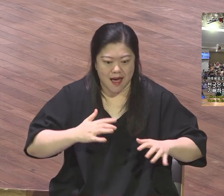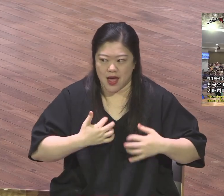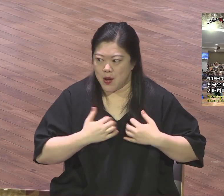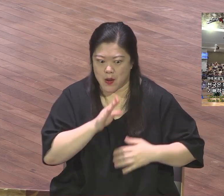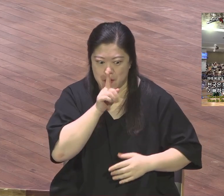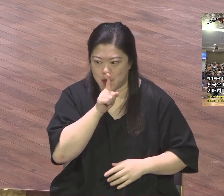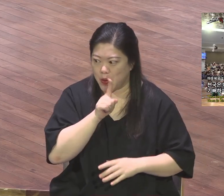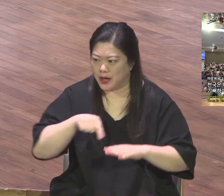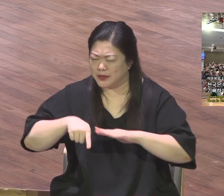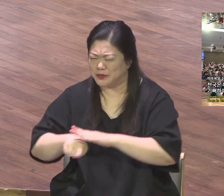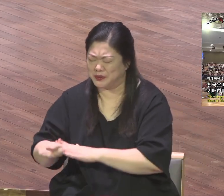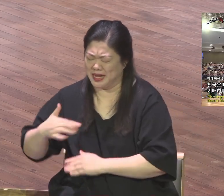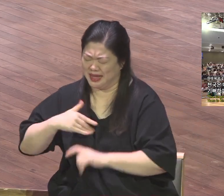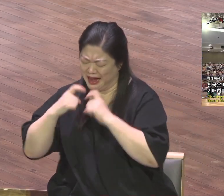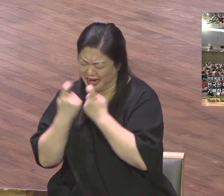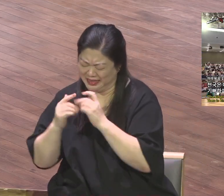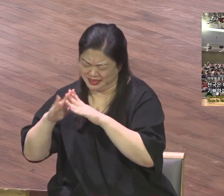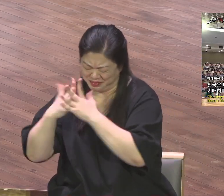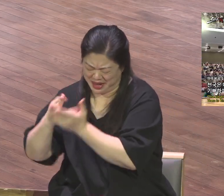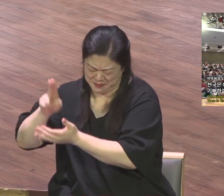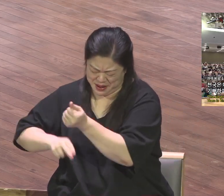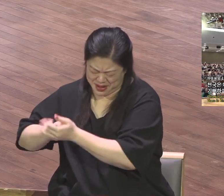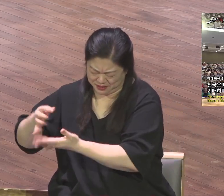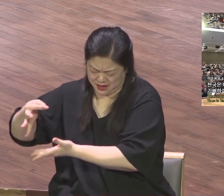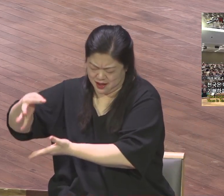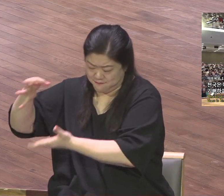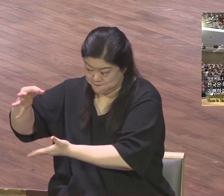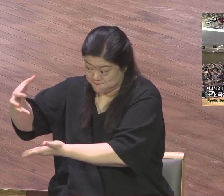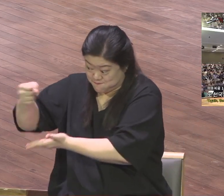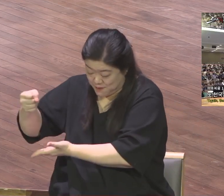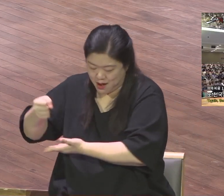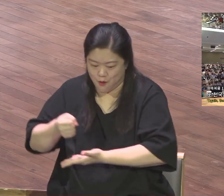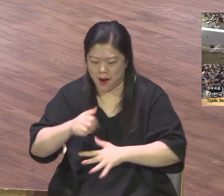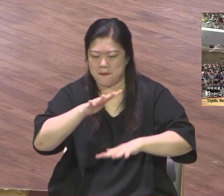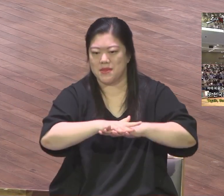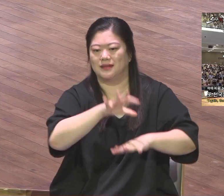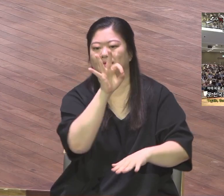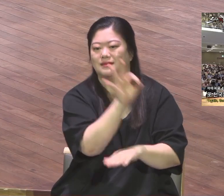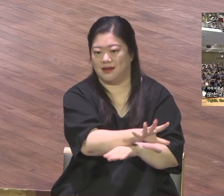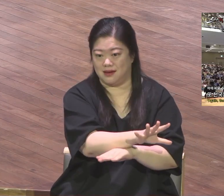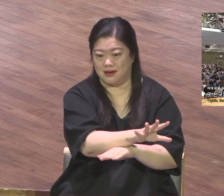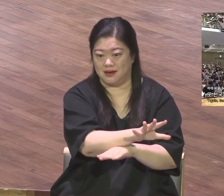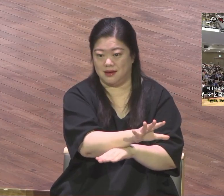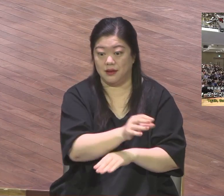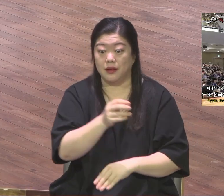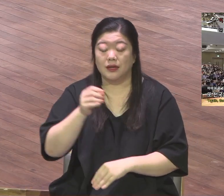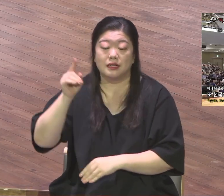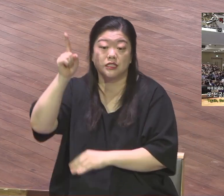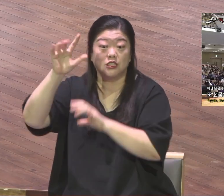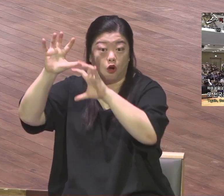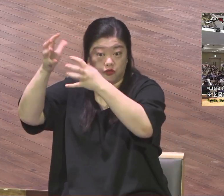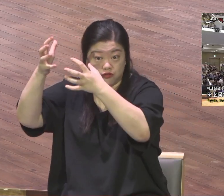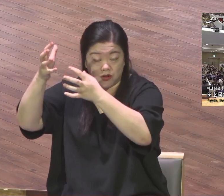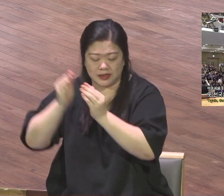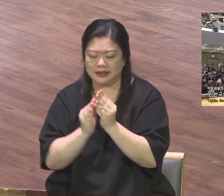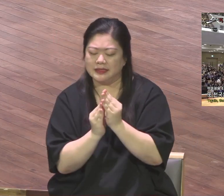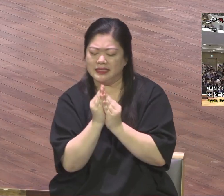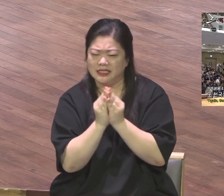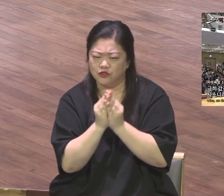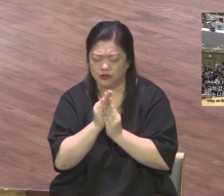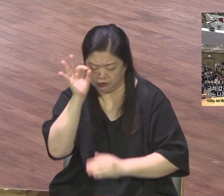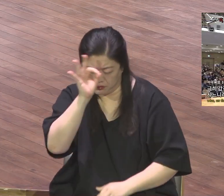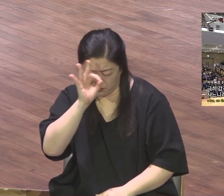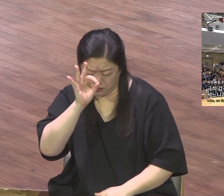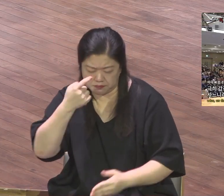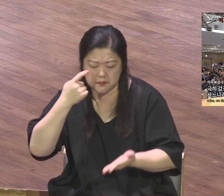기뻐하며 돌아가서 자기의 소유를 다 팔아 그 밭을 사느니라. 또 천국은 마치 좋은 진주를 구하는